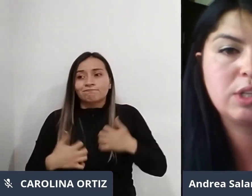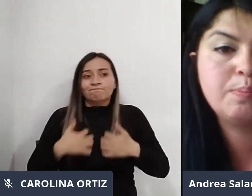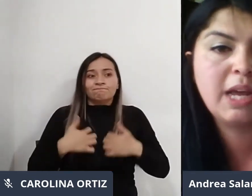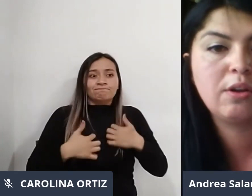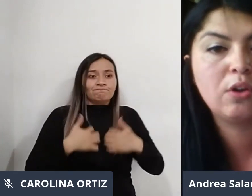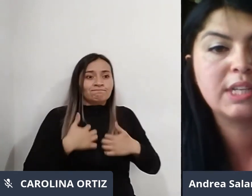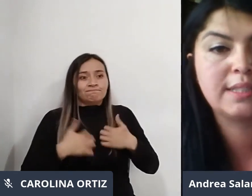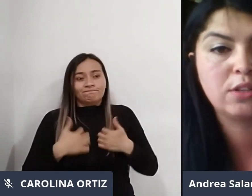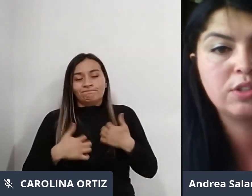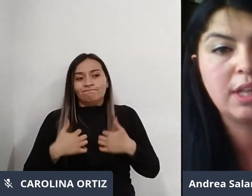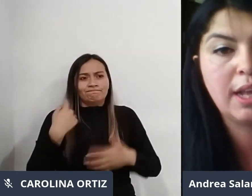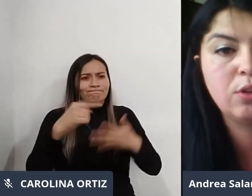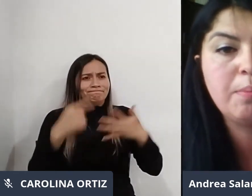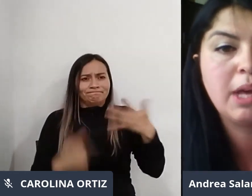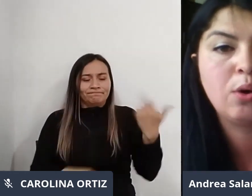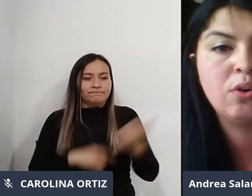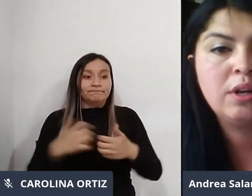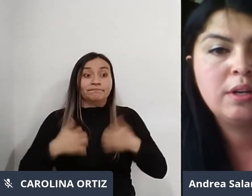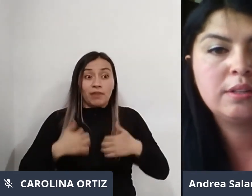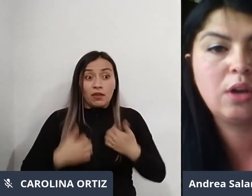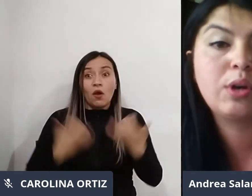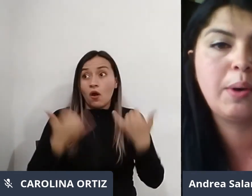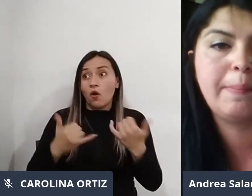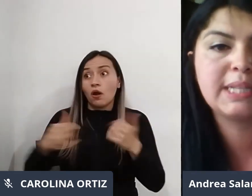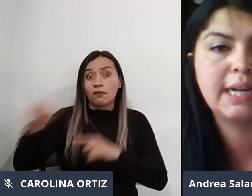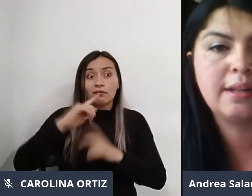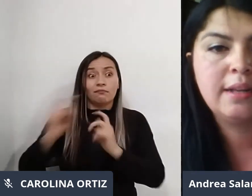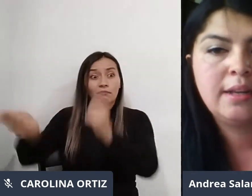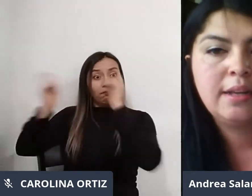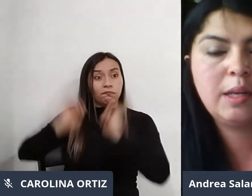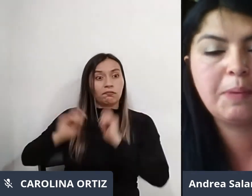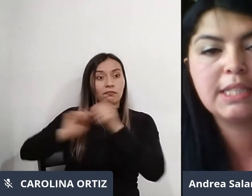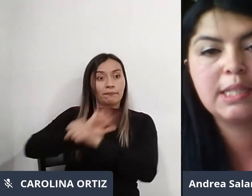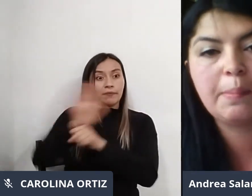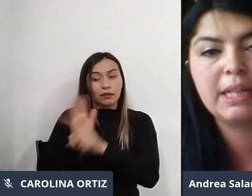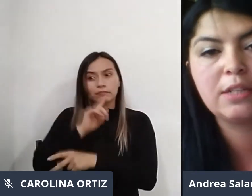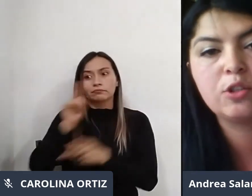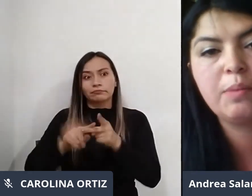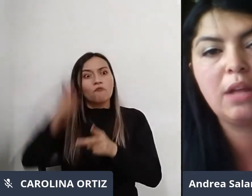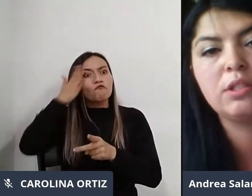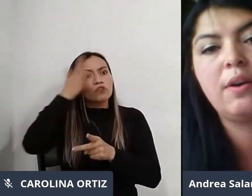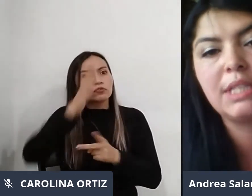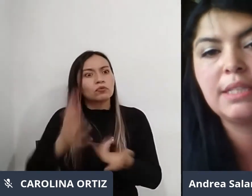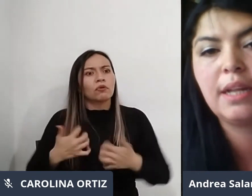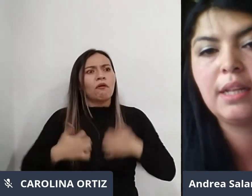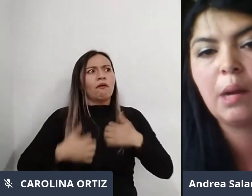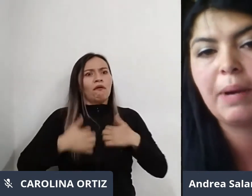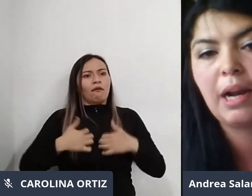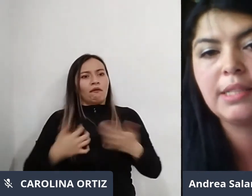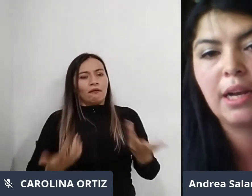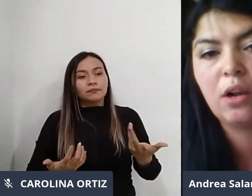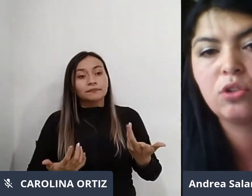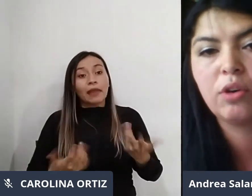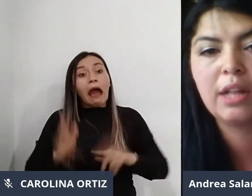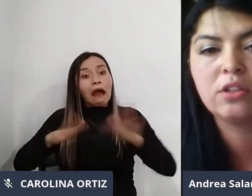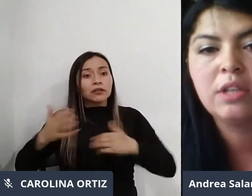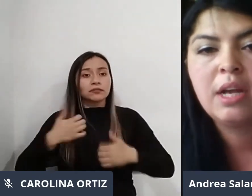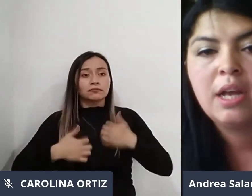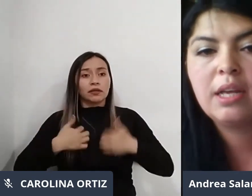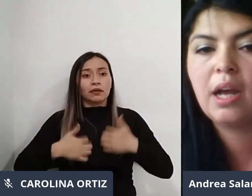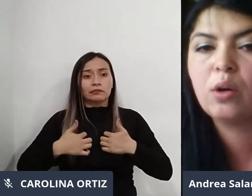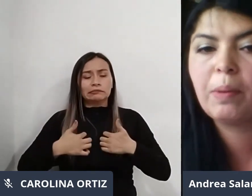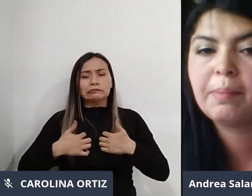varias cosas, miedo de lo que está sucediendo y miedo de lo que va a pasar. Y precisamente esos miedos a veces tienden a paralizar a los